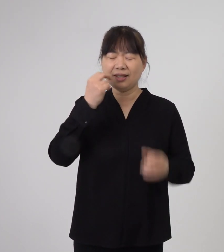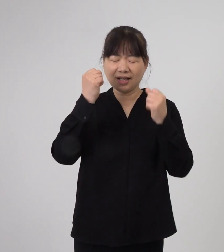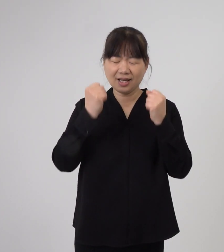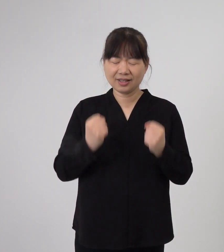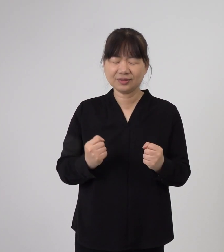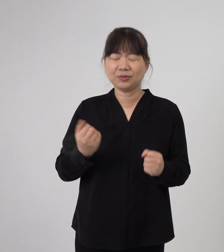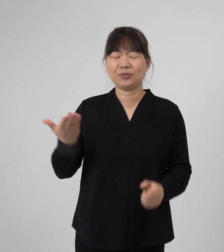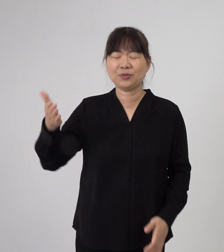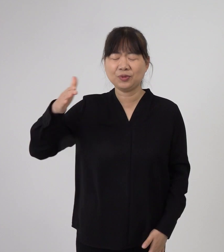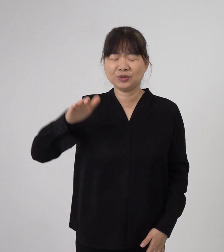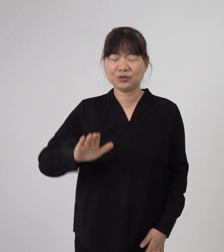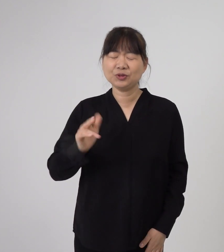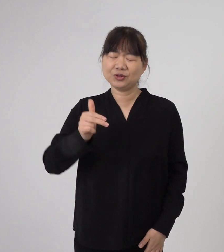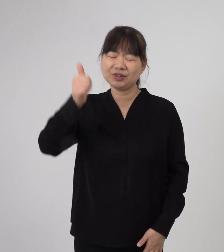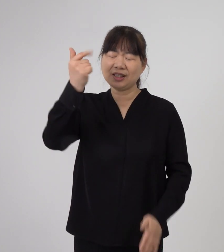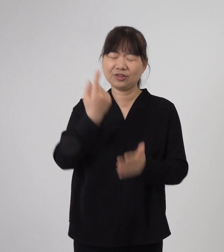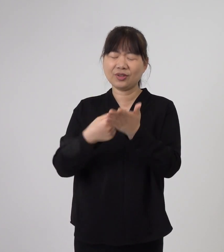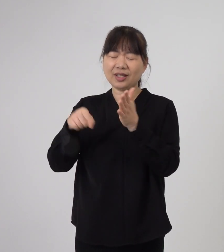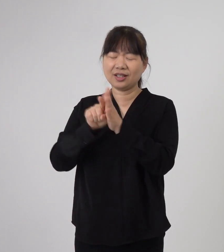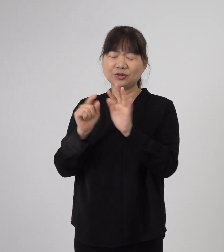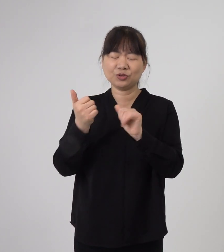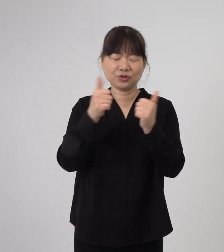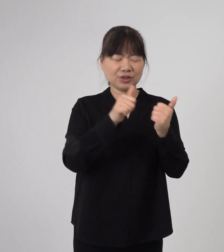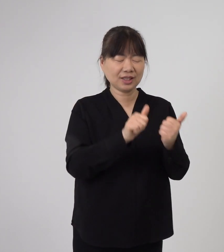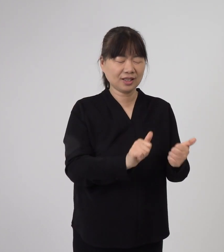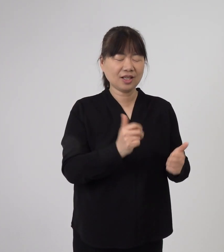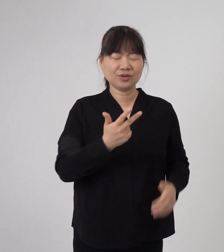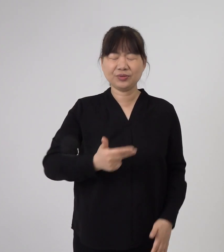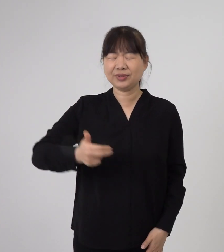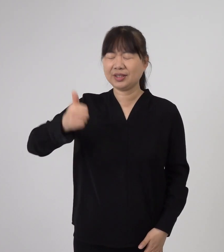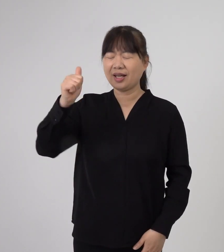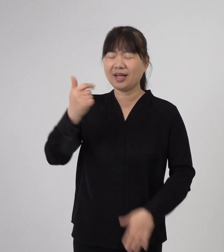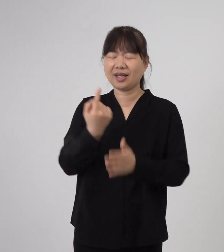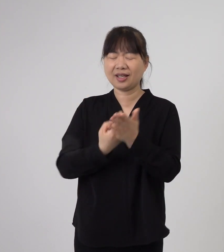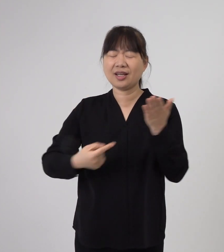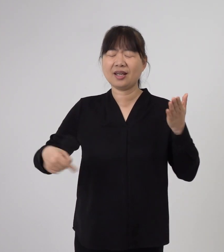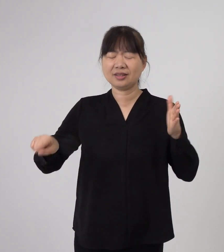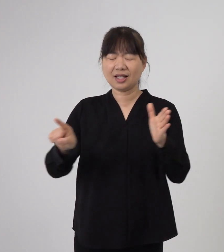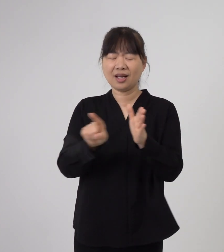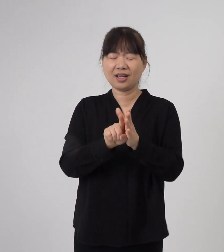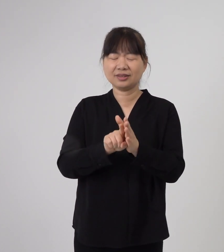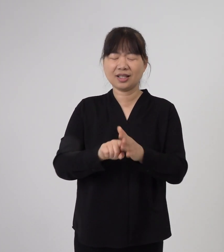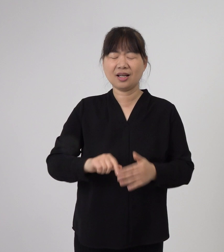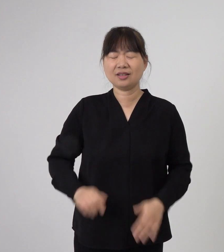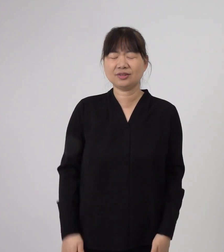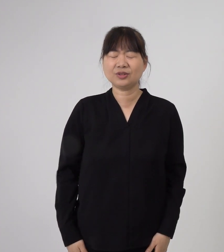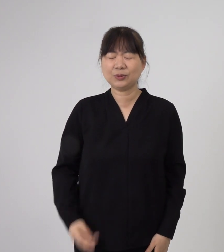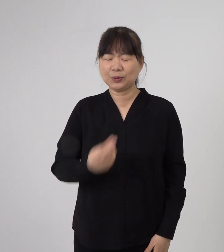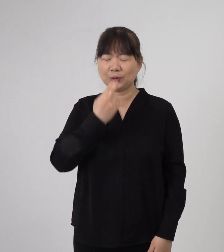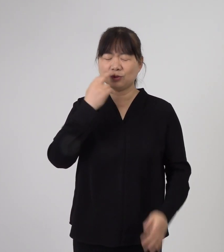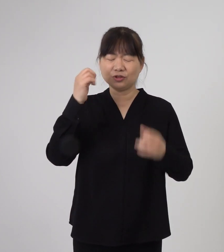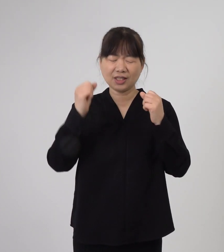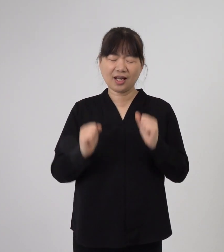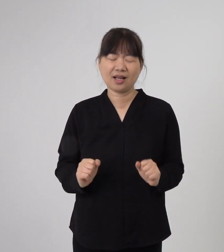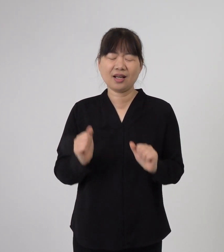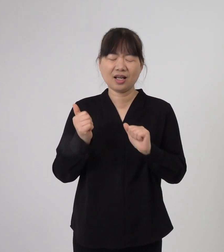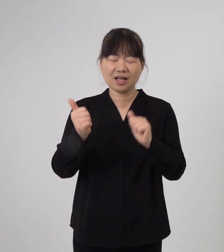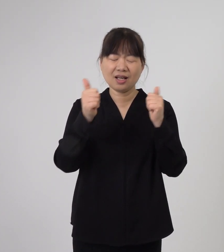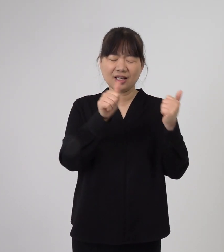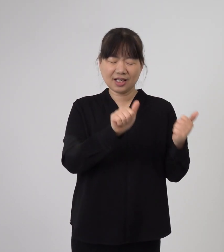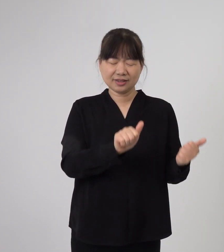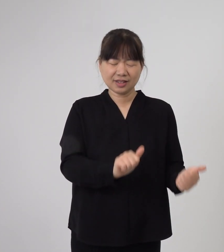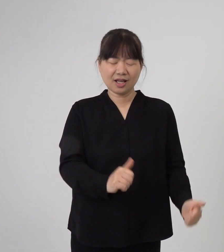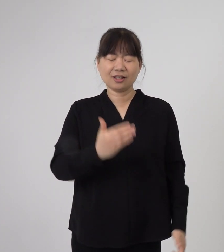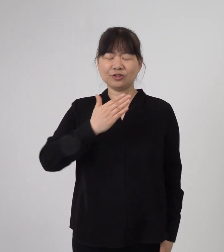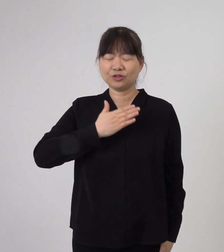주를 위해 죽어도 주를 위해 살아